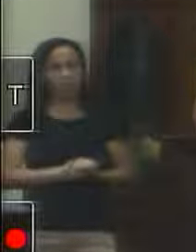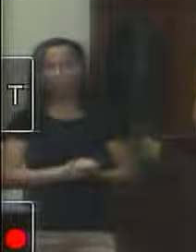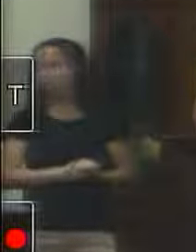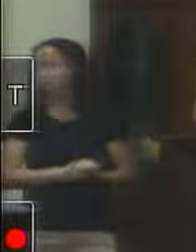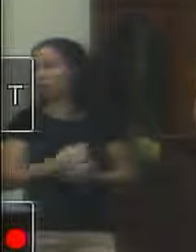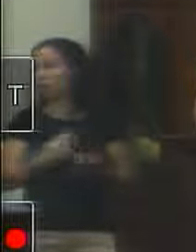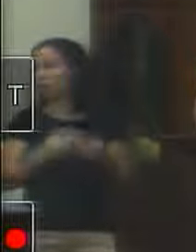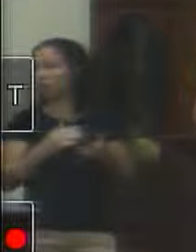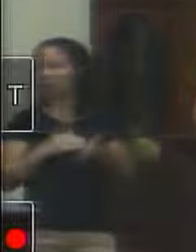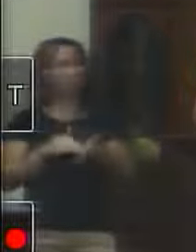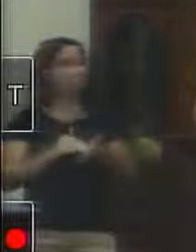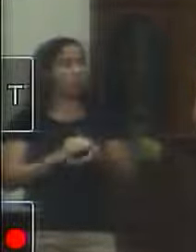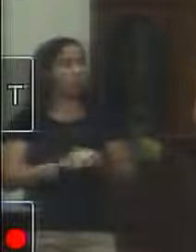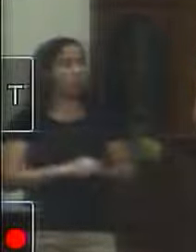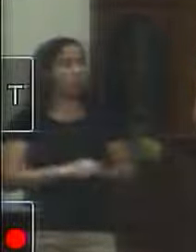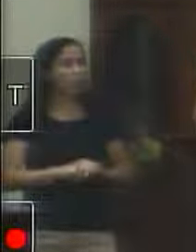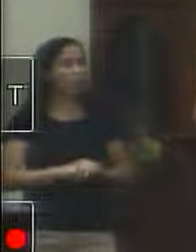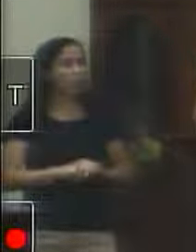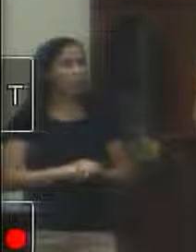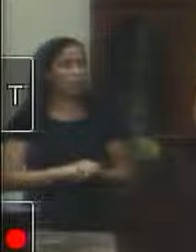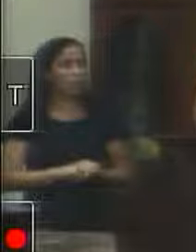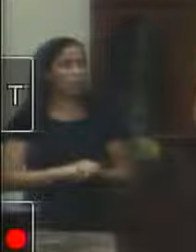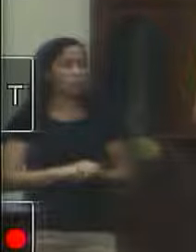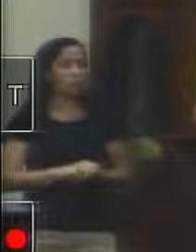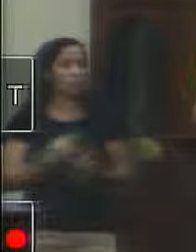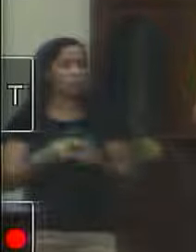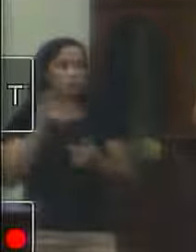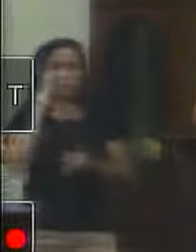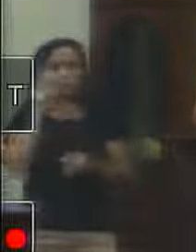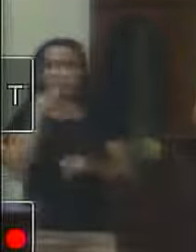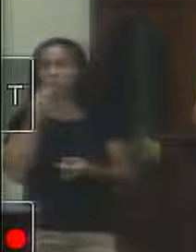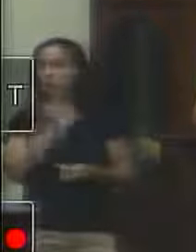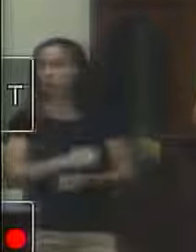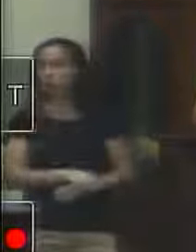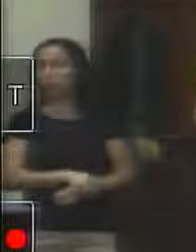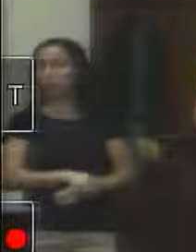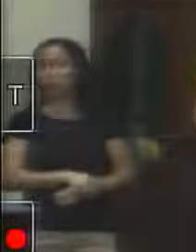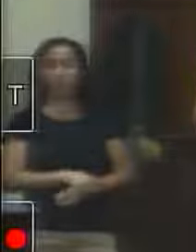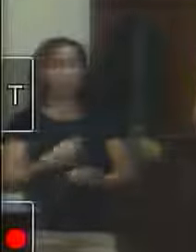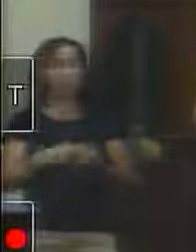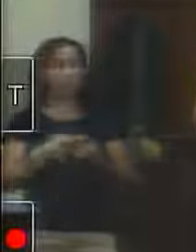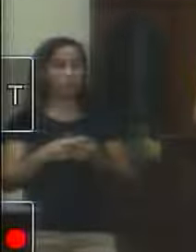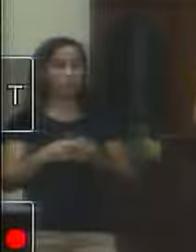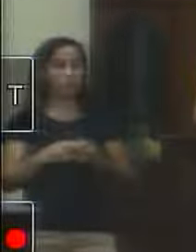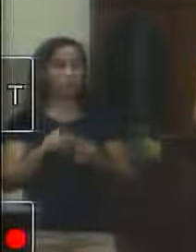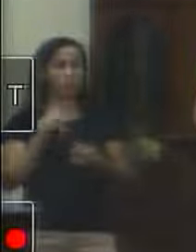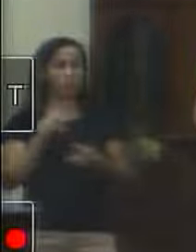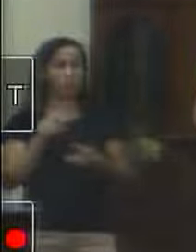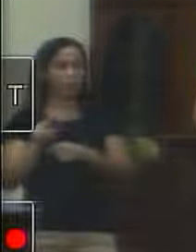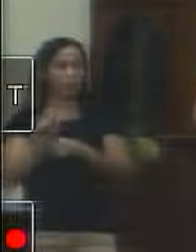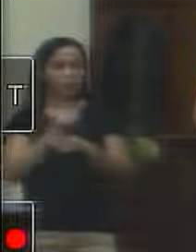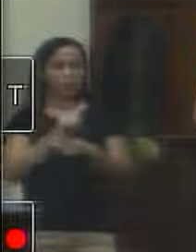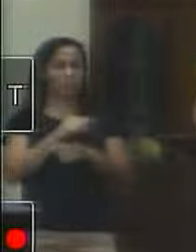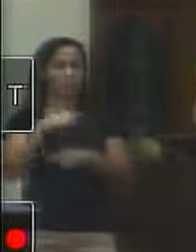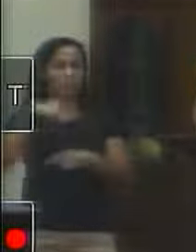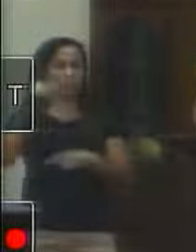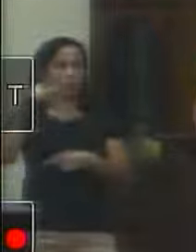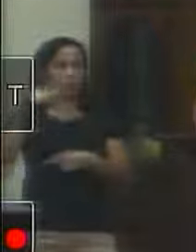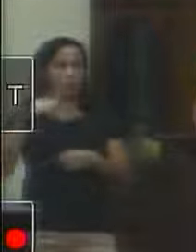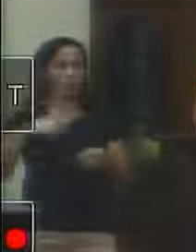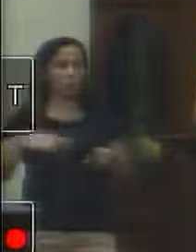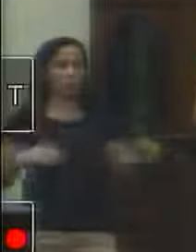tribuna, secretária. Eu assisti. Então você deve saber o que eu estou falando. Por que somente esses fiscais foram lá